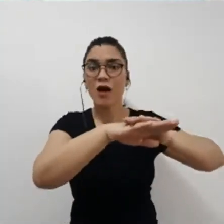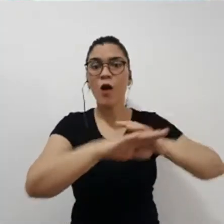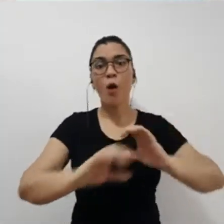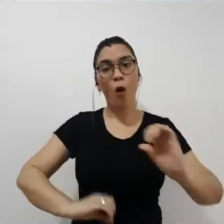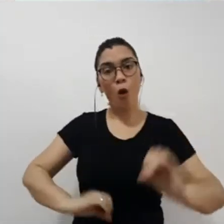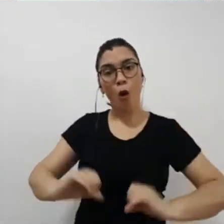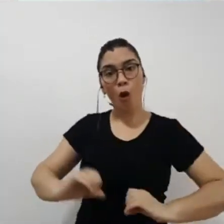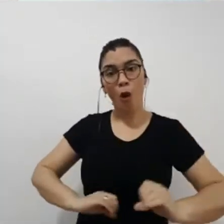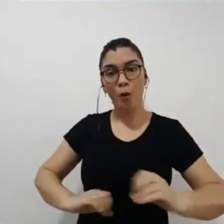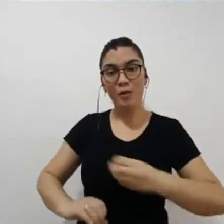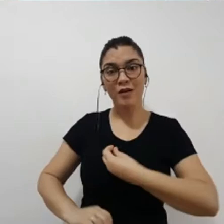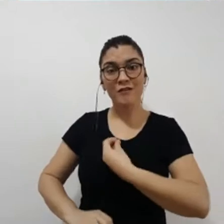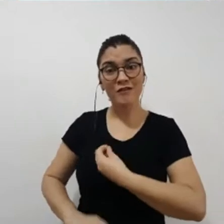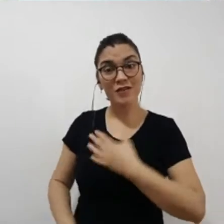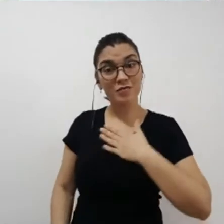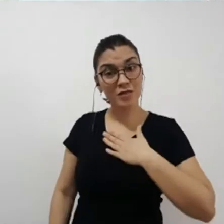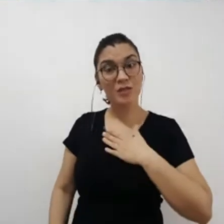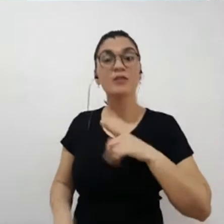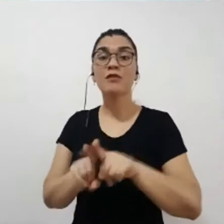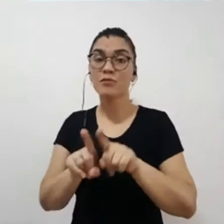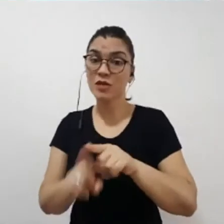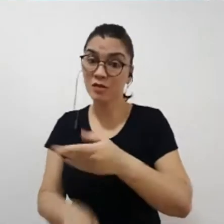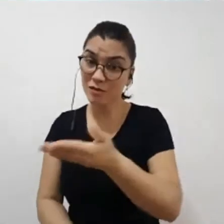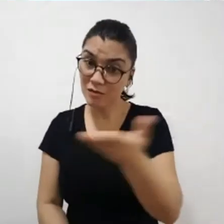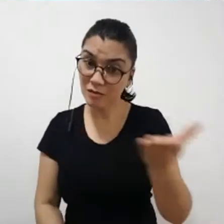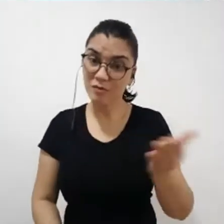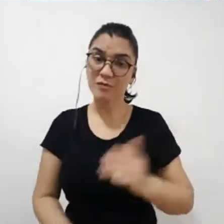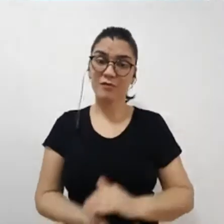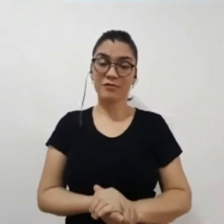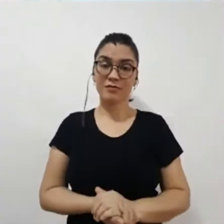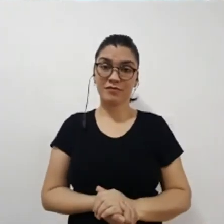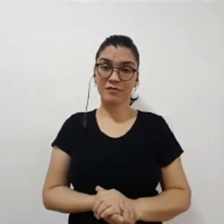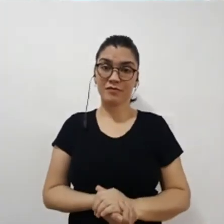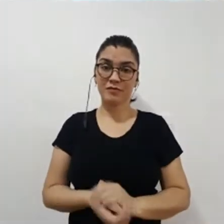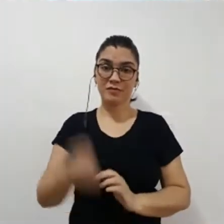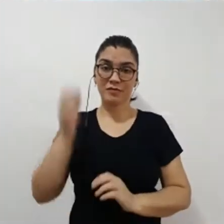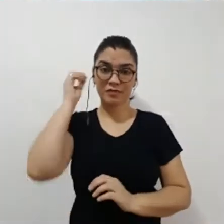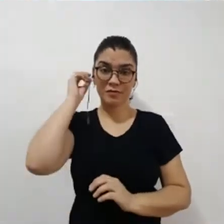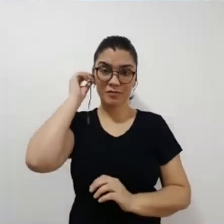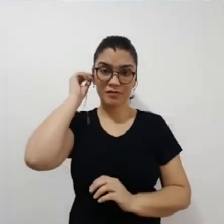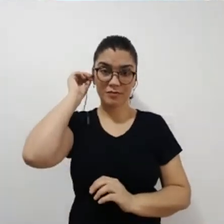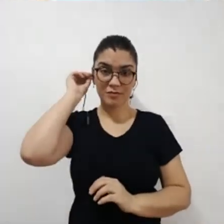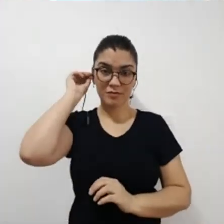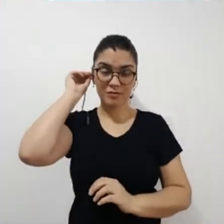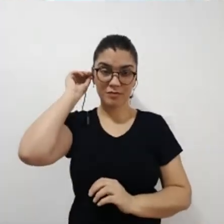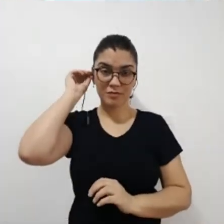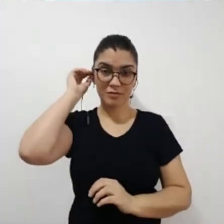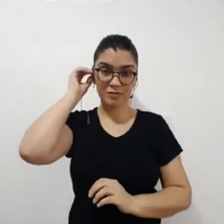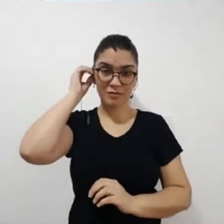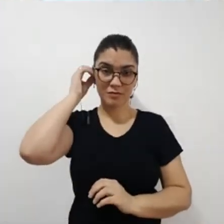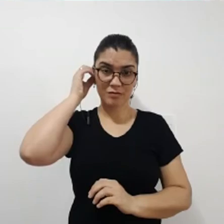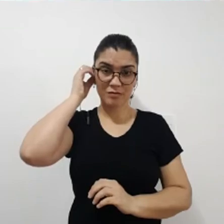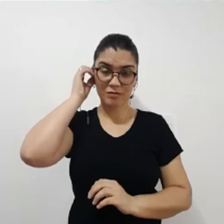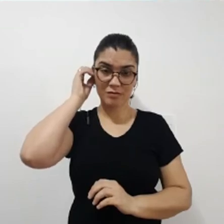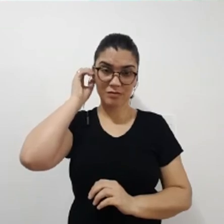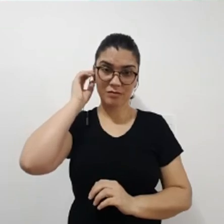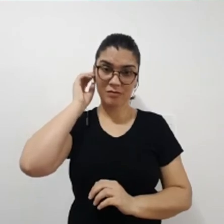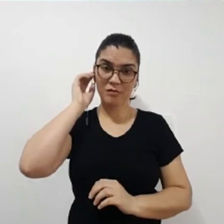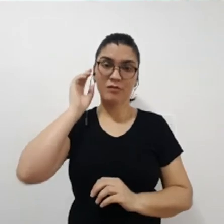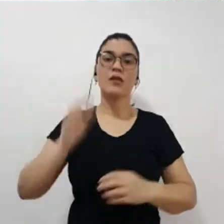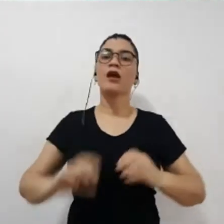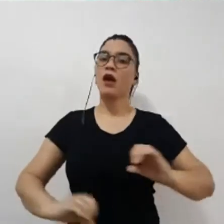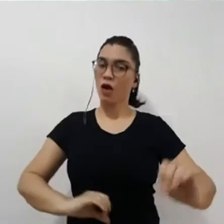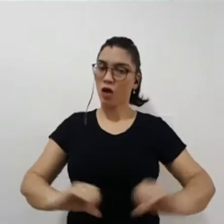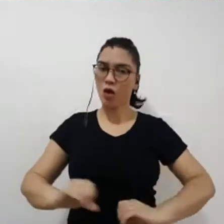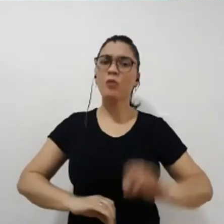Essa obra, ela nos faz, às vezes, chorar em algumas situações. Nos faz rir em